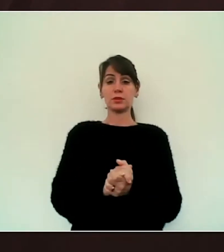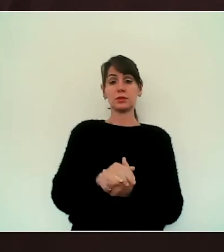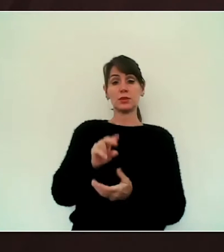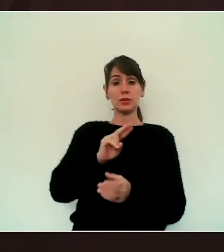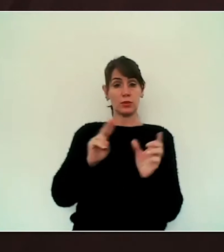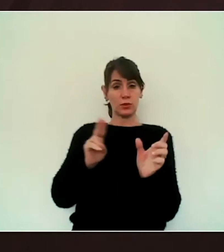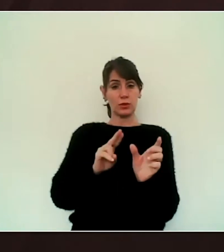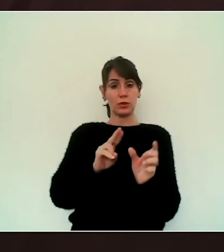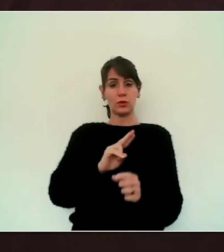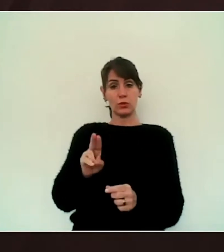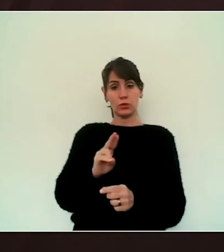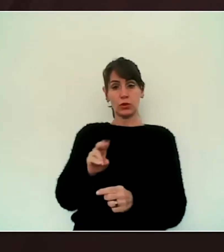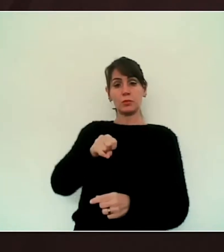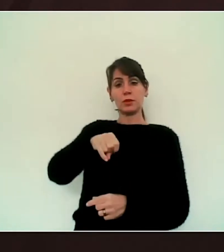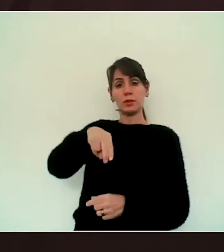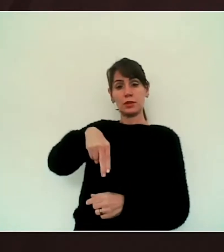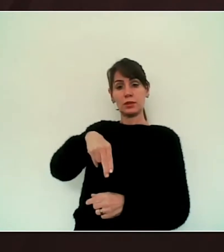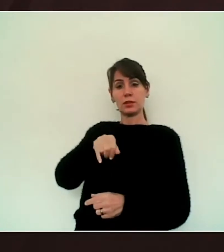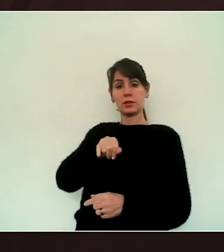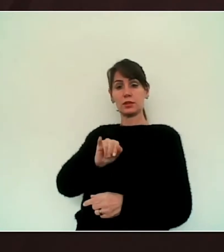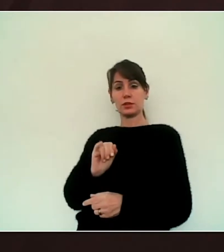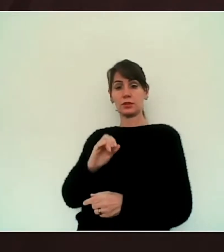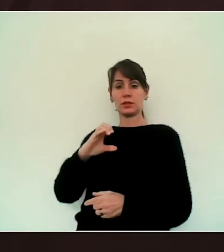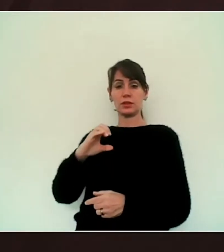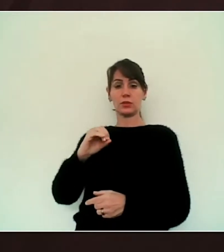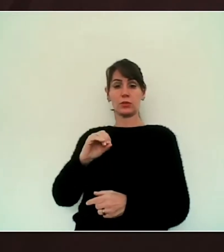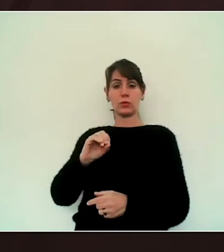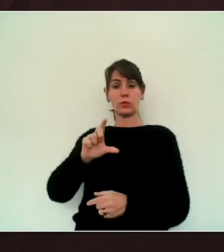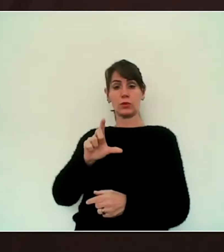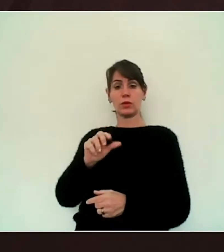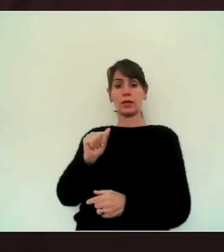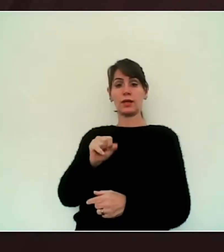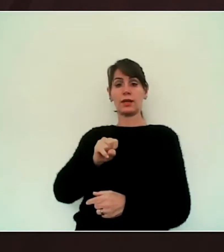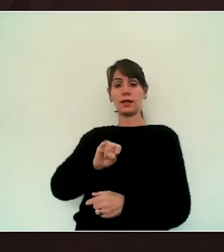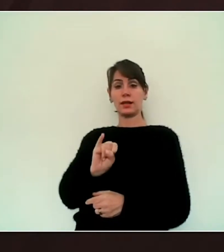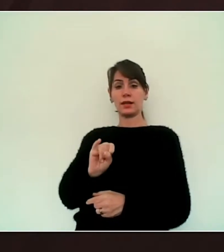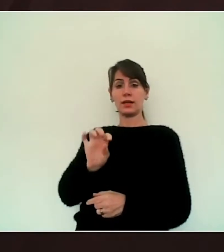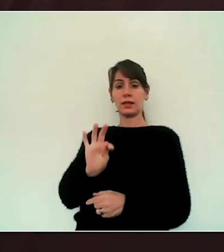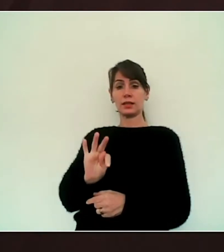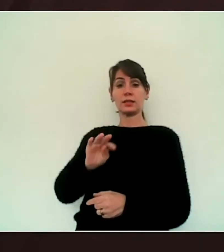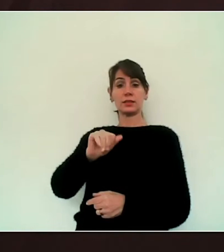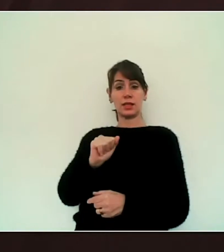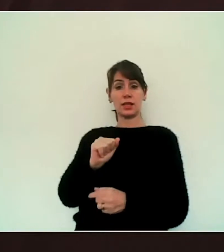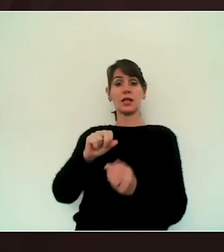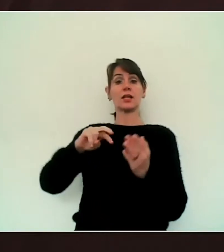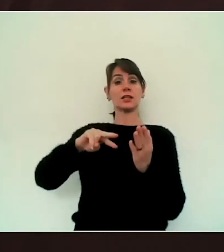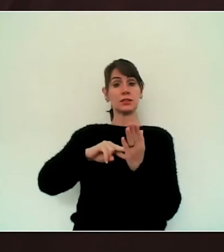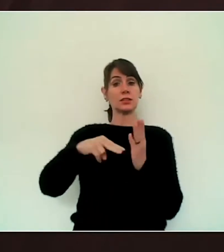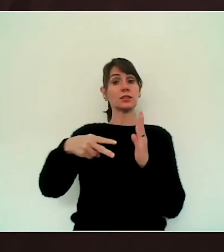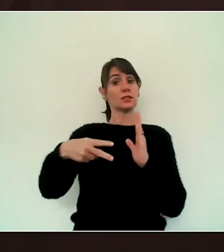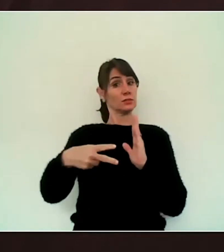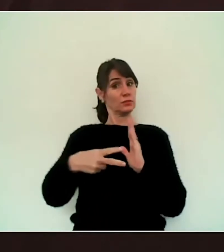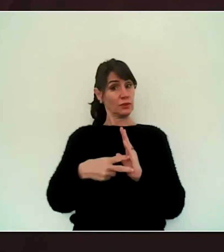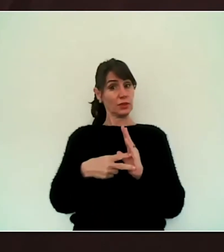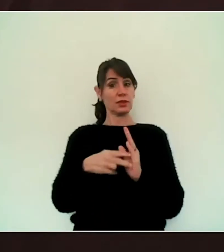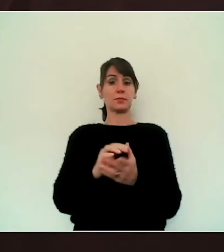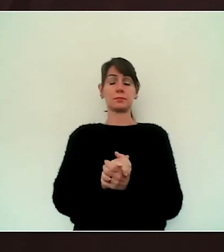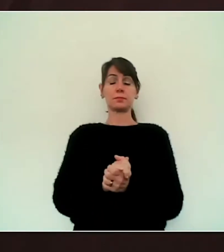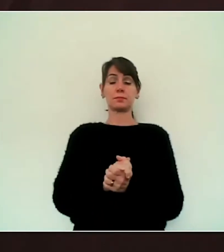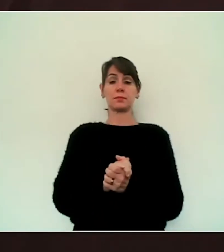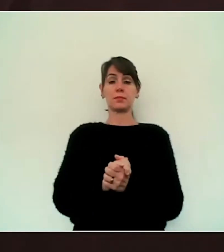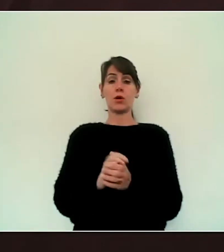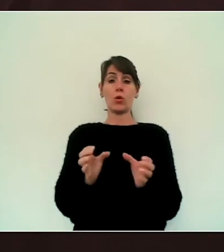então nicolaítas significa, a palavra significa um grupo de pessoas que se